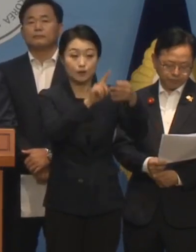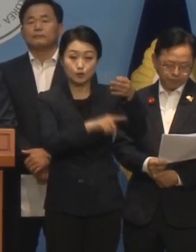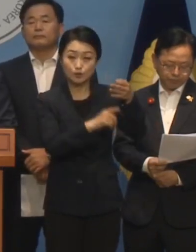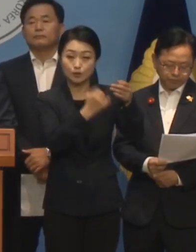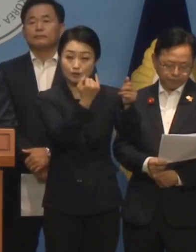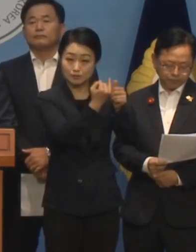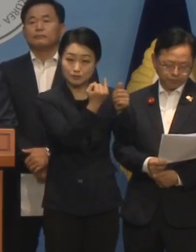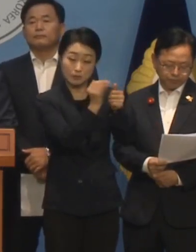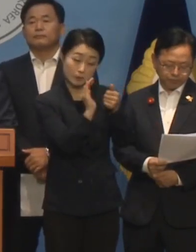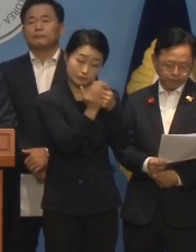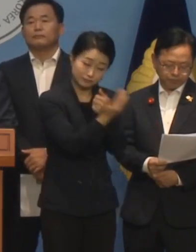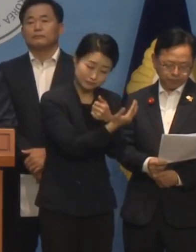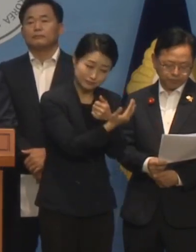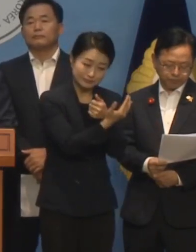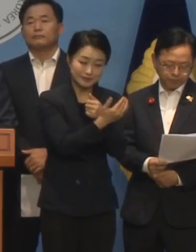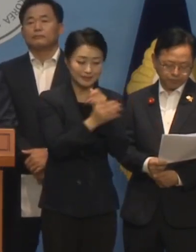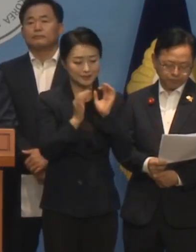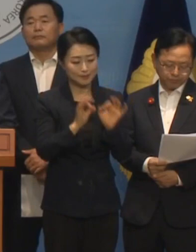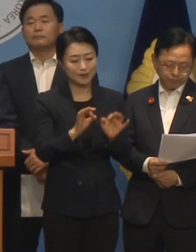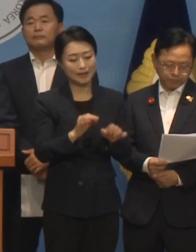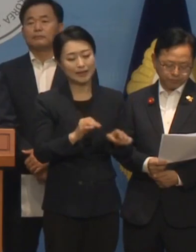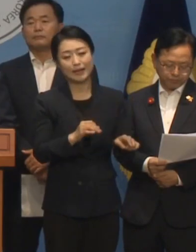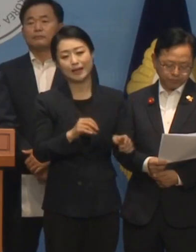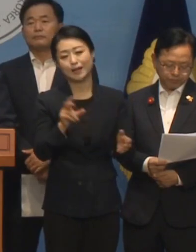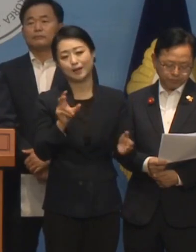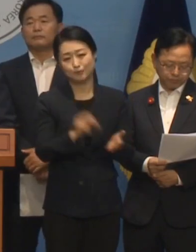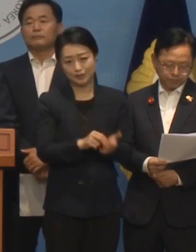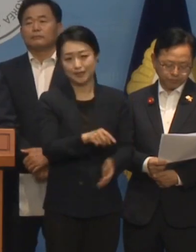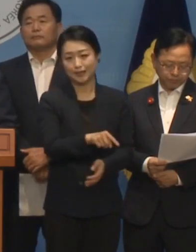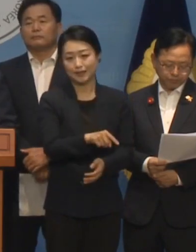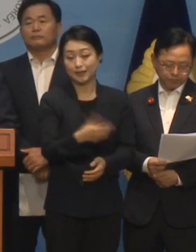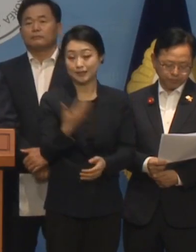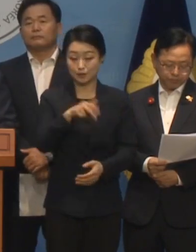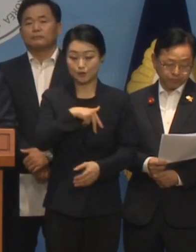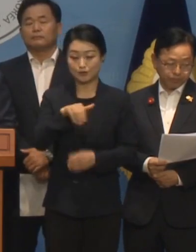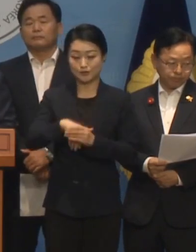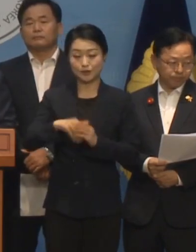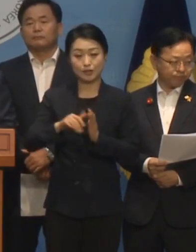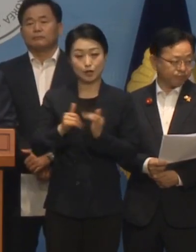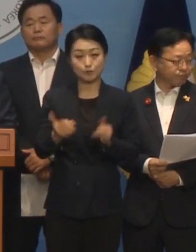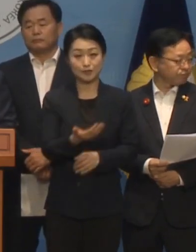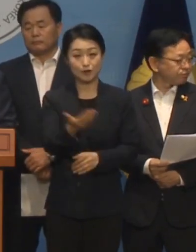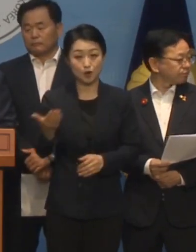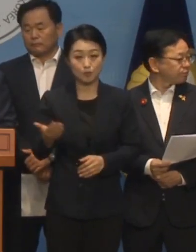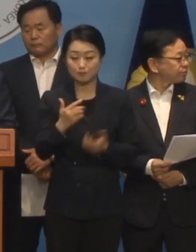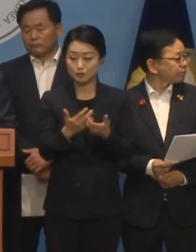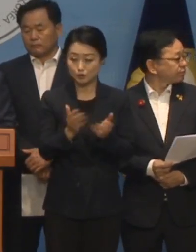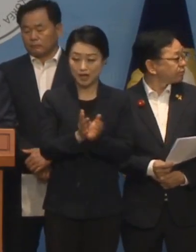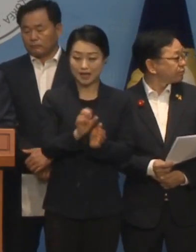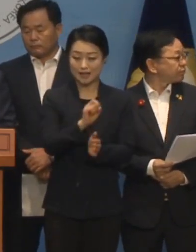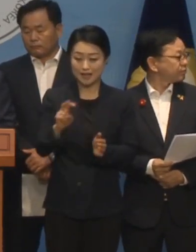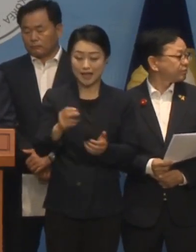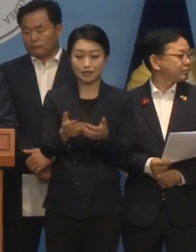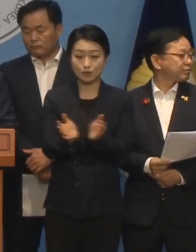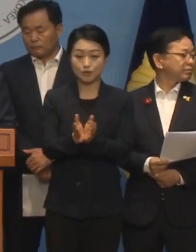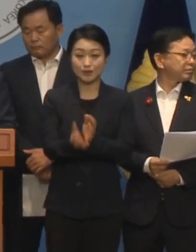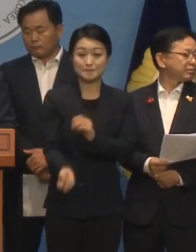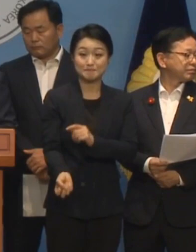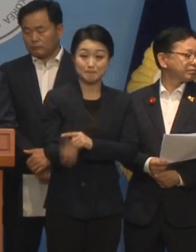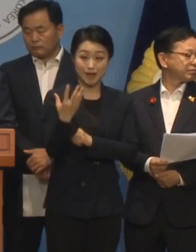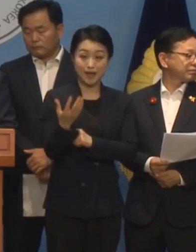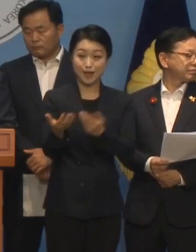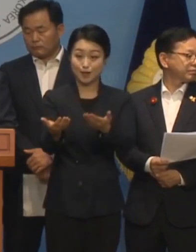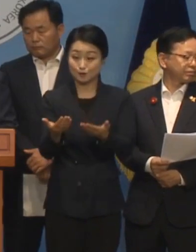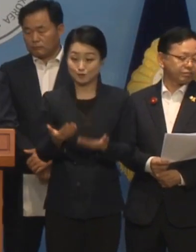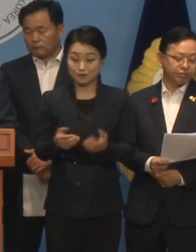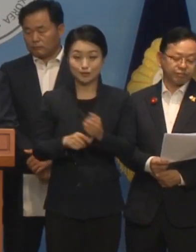열중이니 참으로 한심하다 할 것입니다. 지난 총선에서 국민들이 민주당과 야권에 압도적인 의석을